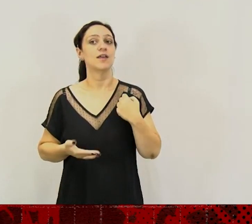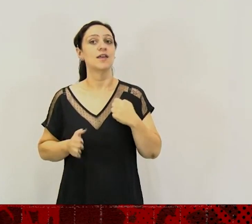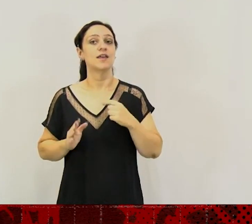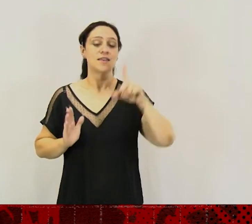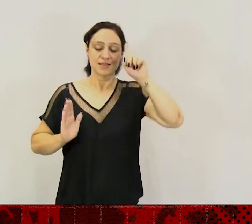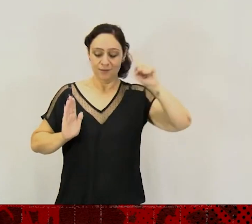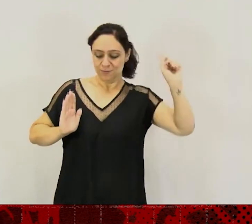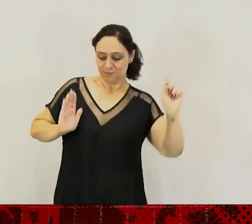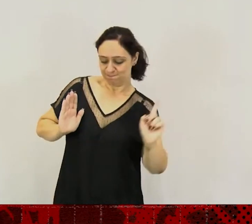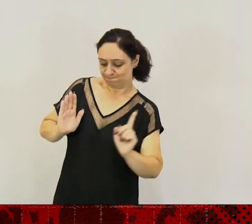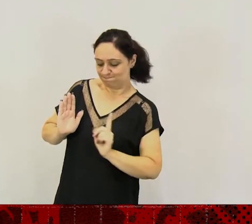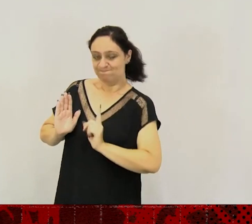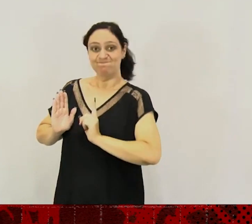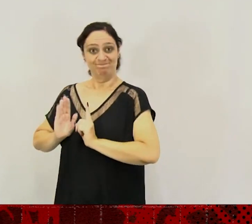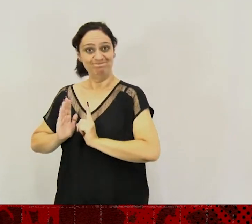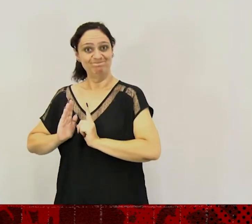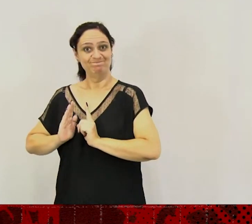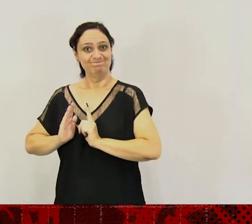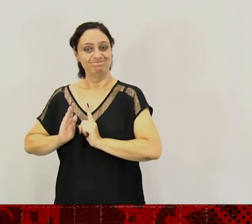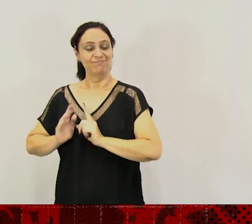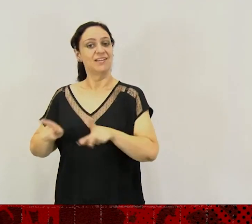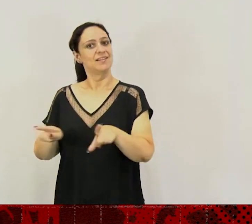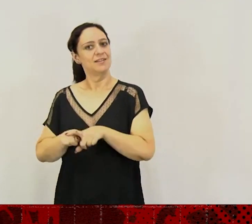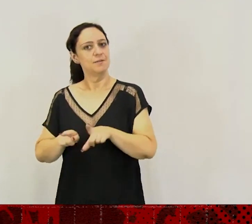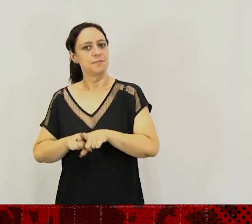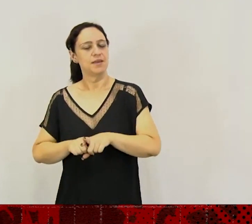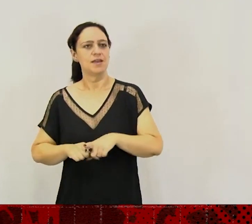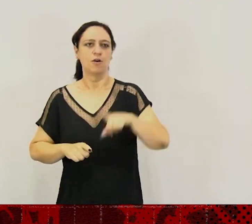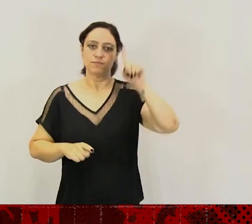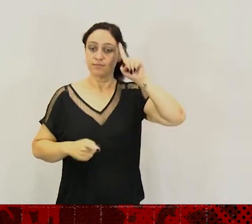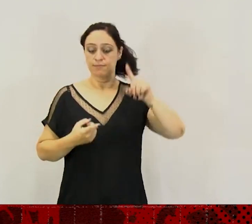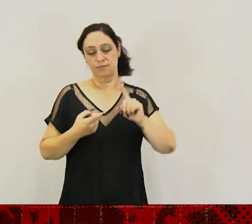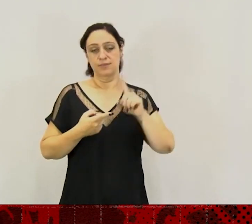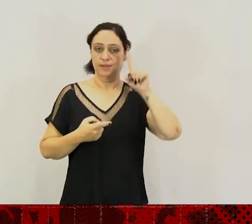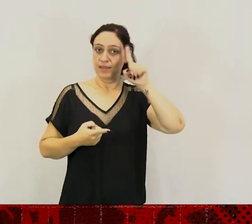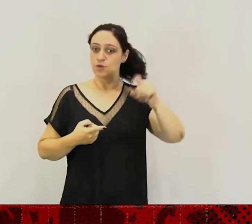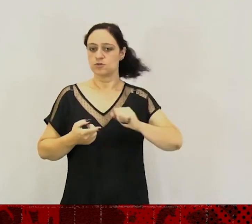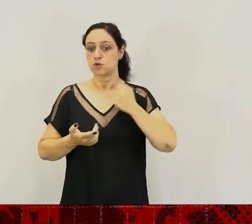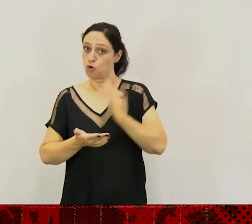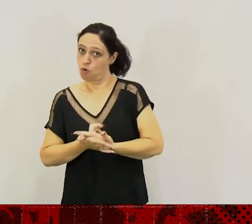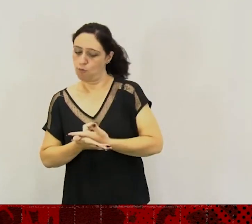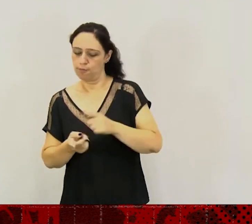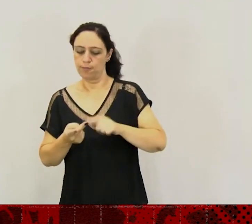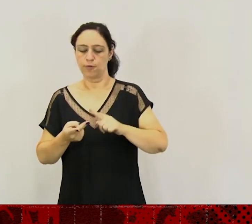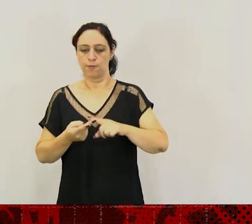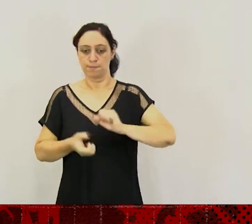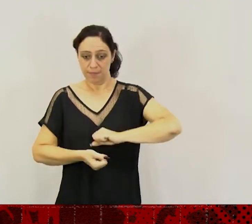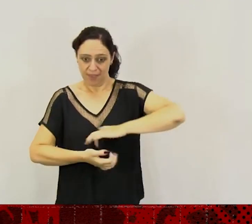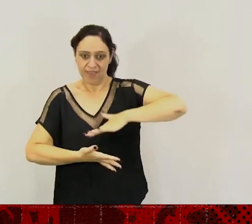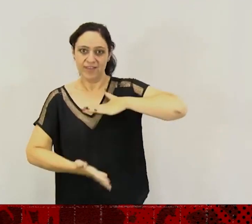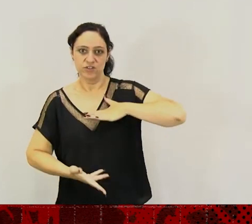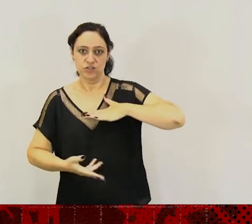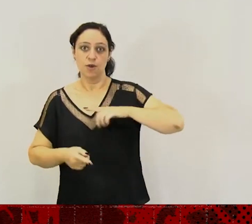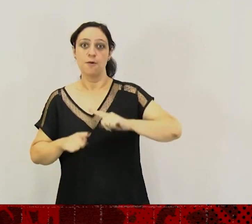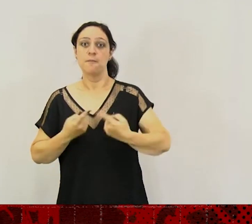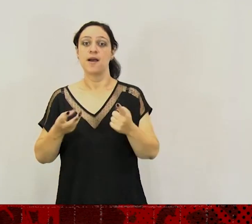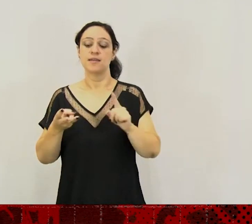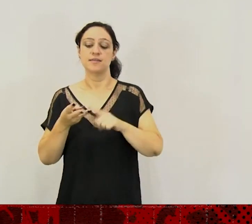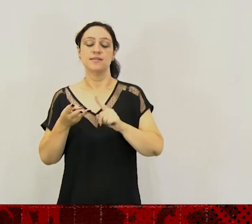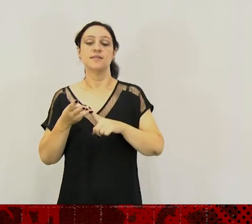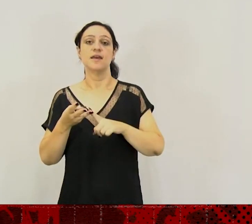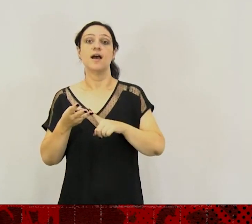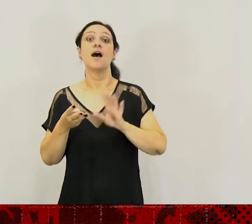habitáveis. Não só o Senhor nos comprou, não só o Senhor nos encheu, mas agora Ele começa